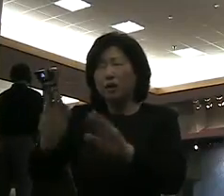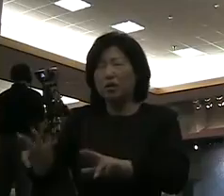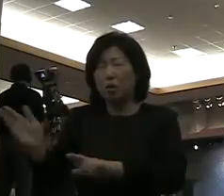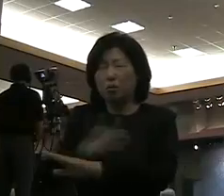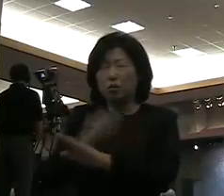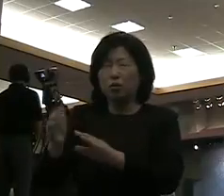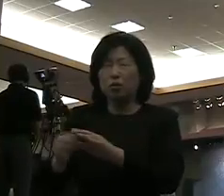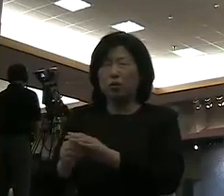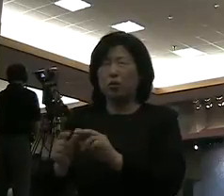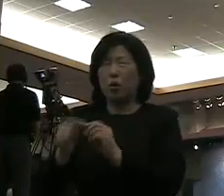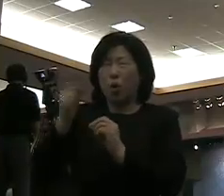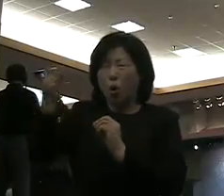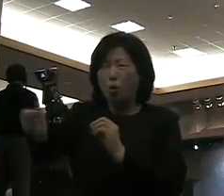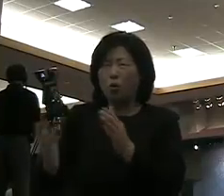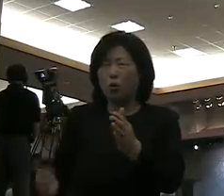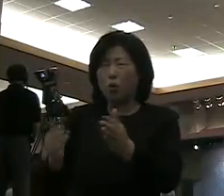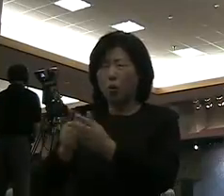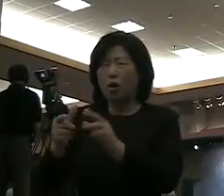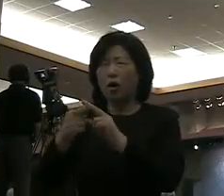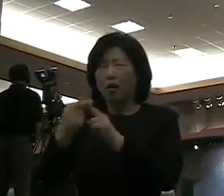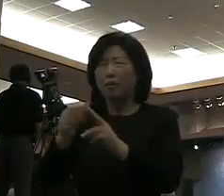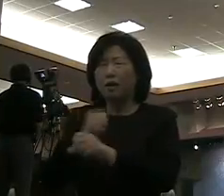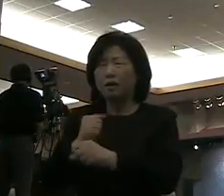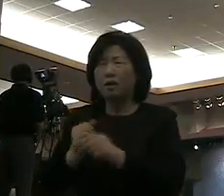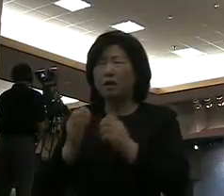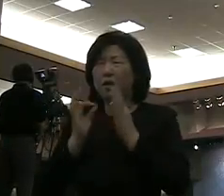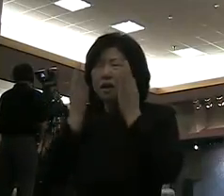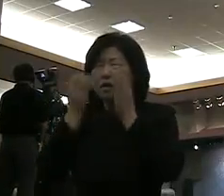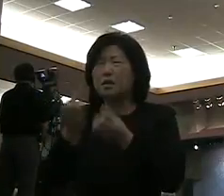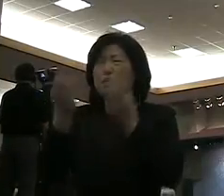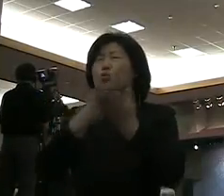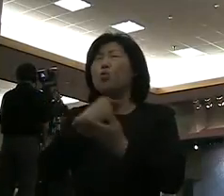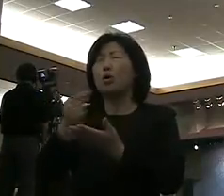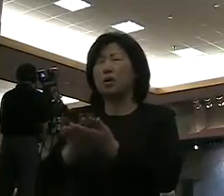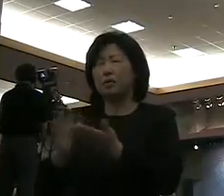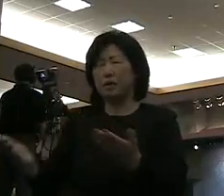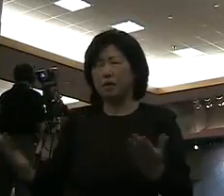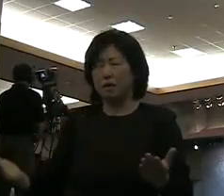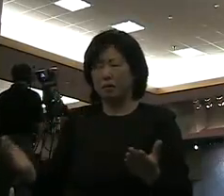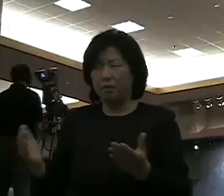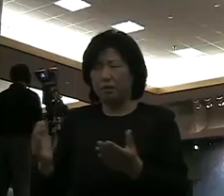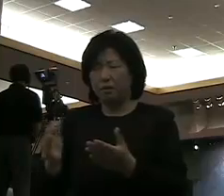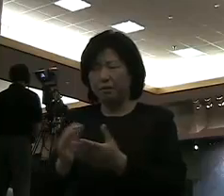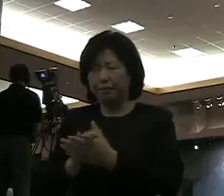영원토록 함께하여 주시옵기를 간절히 축원하옵나이다. 아멘.